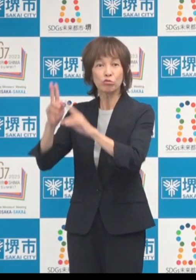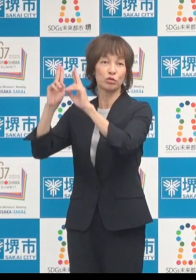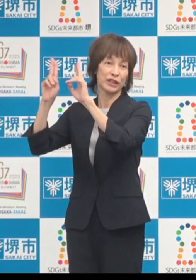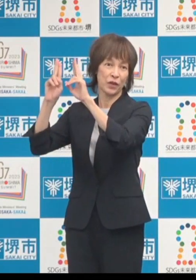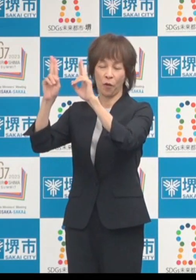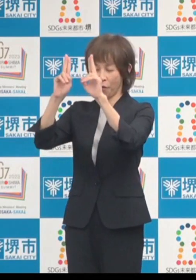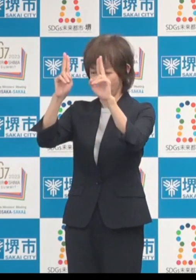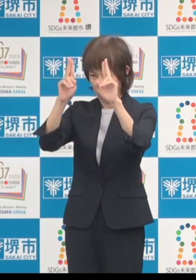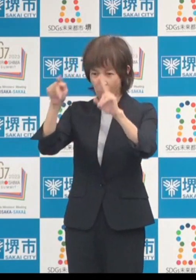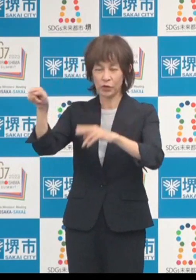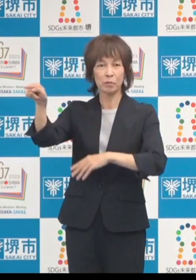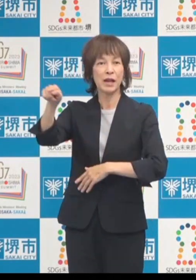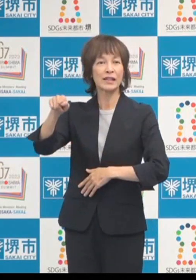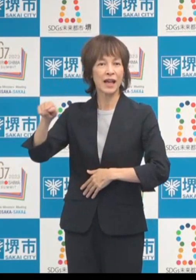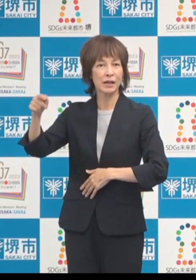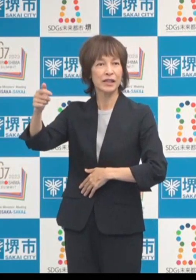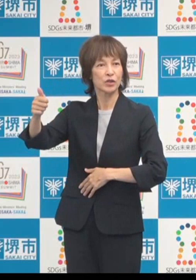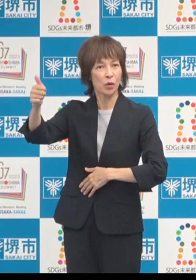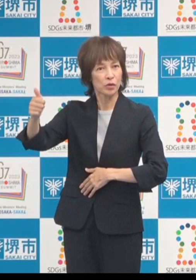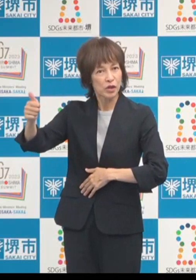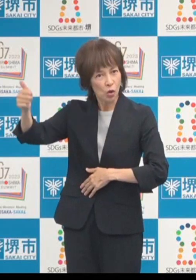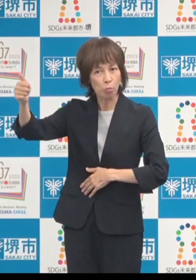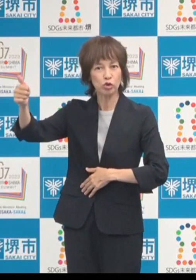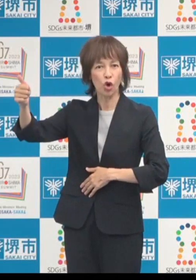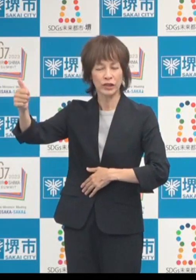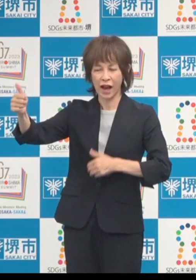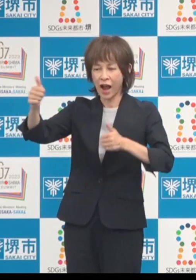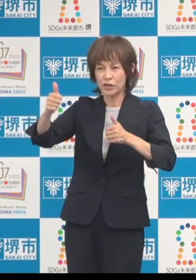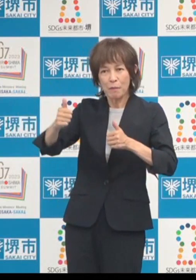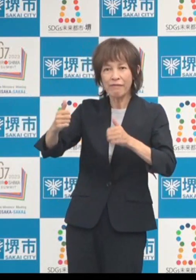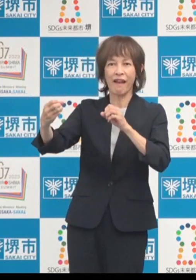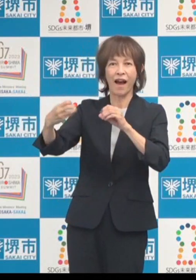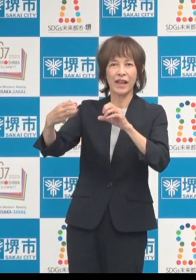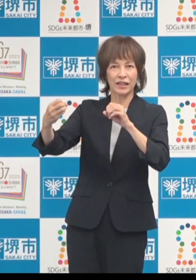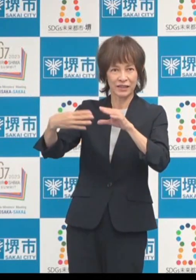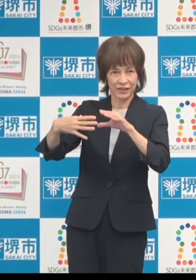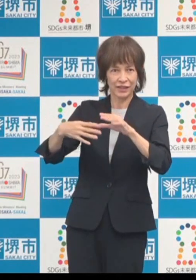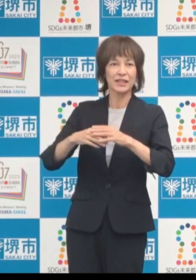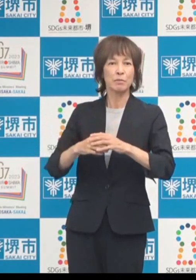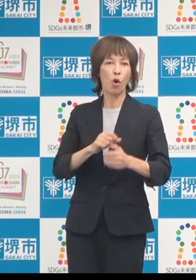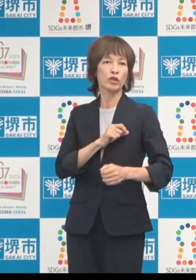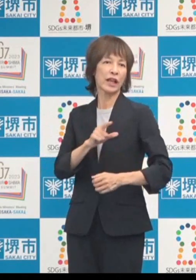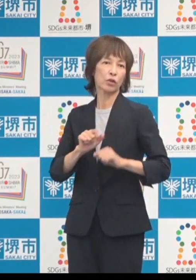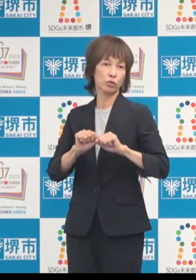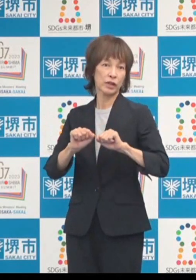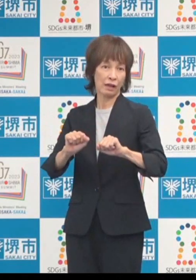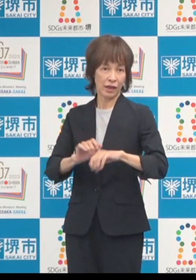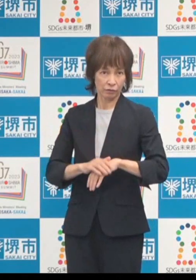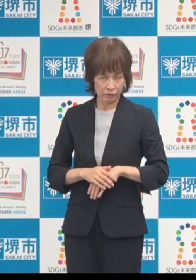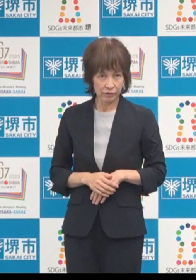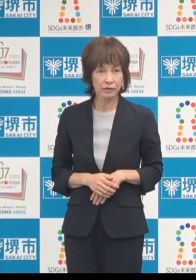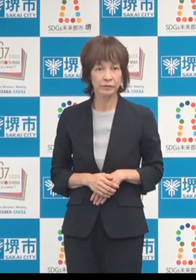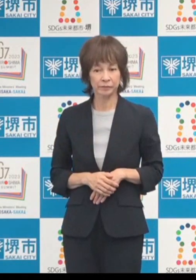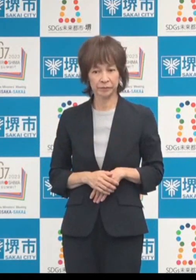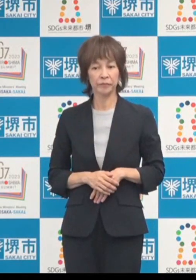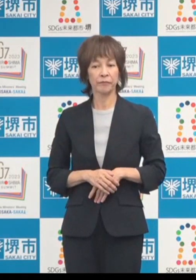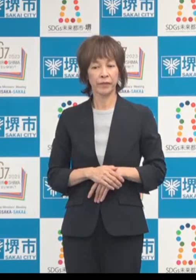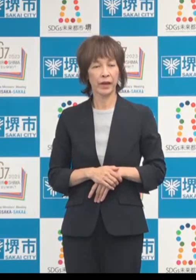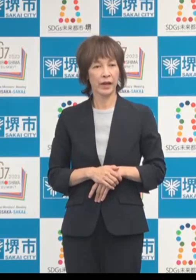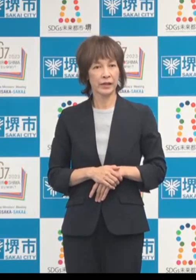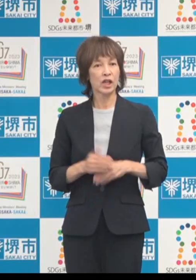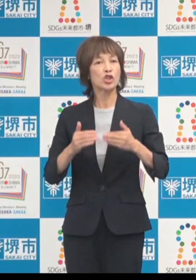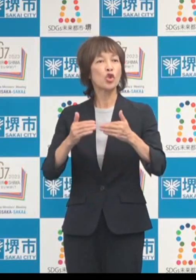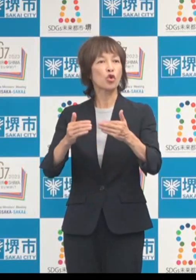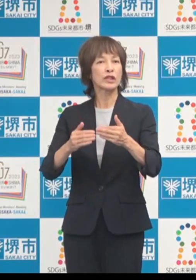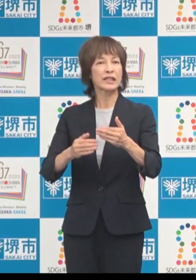所の皆さんに関しても、トップ同士での話というのは積極的に行っていまして、イノベーション投資促進条例もあります。そ